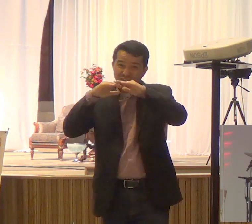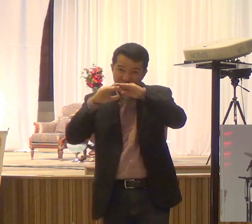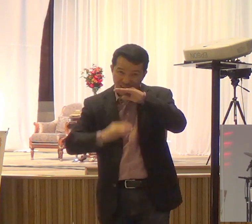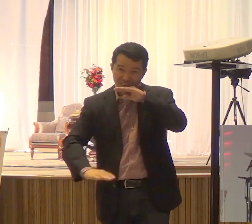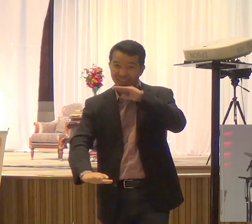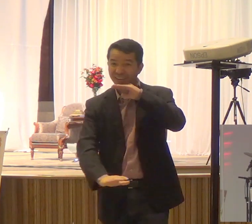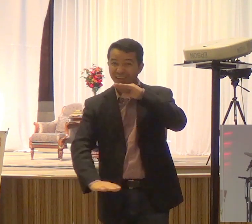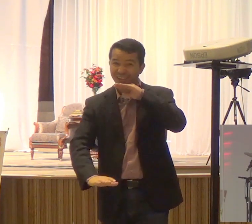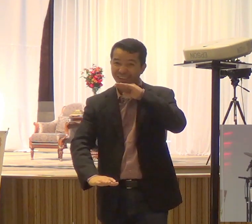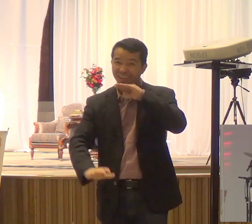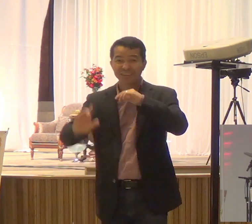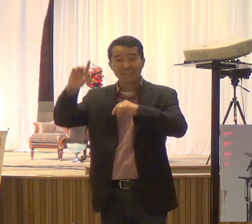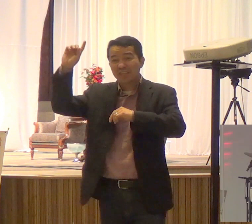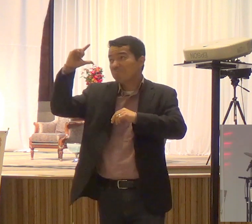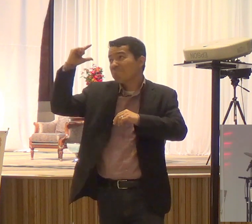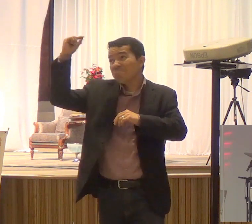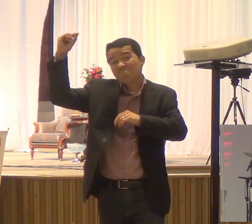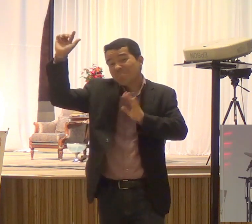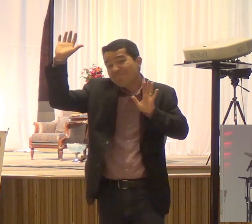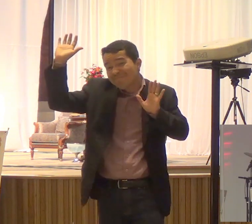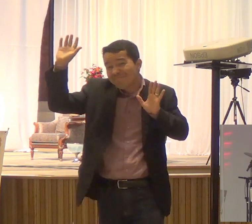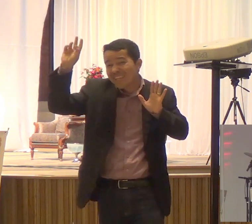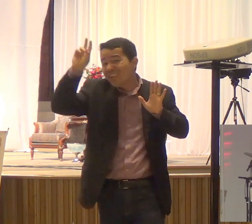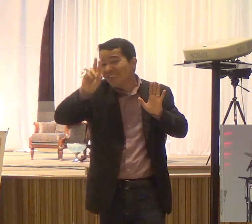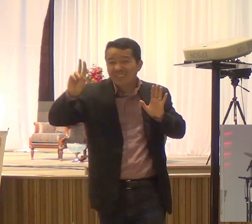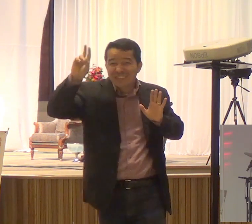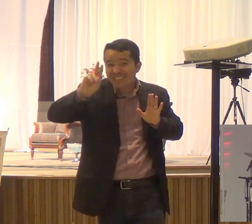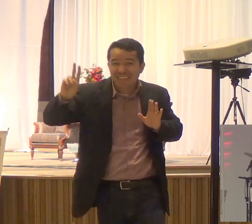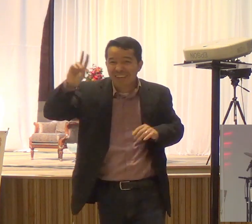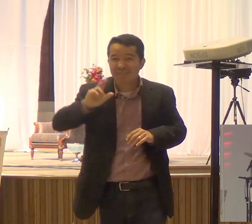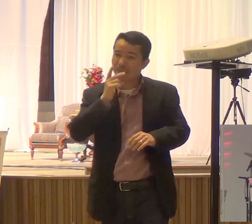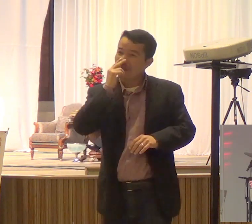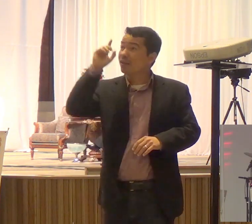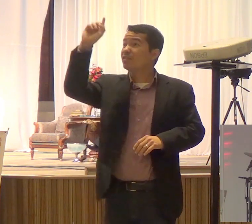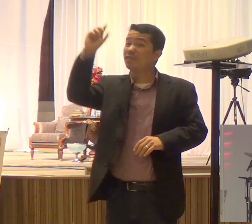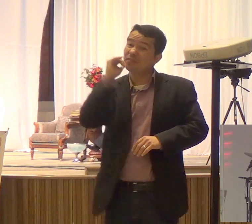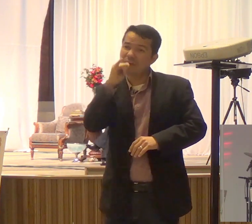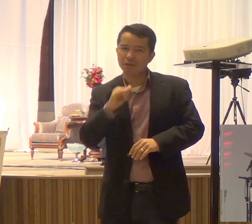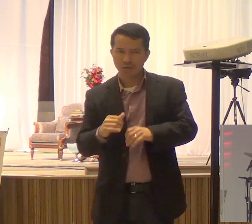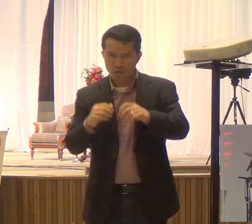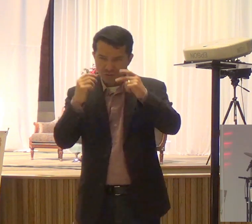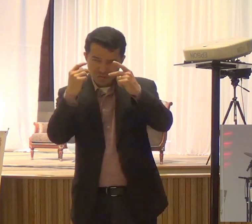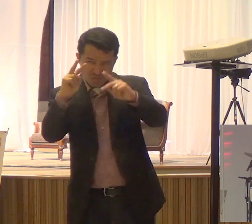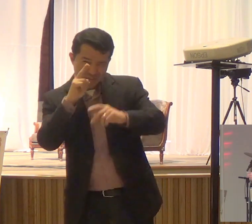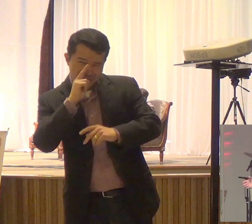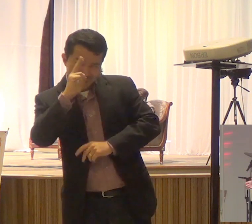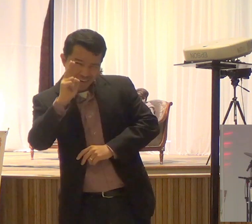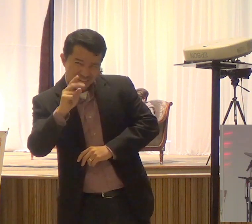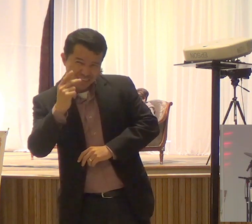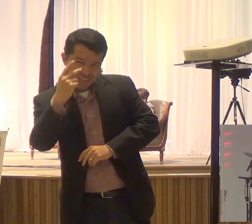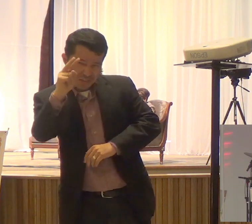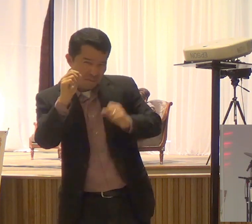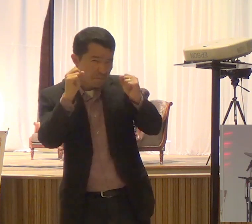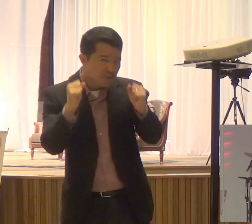Ezequiel 15, e em tantos outros textos, dizendo para a gente, queridão, não é na tua força, não é no teu